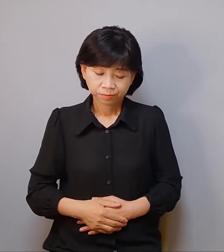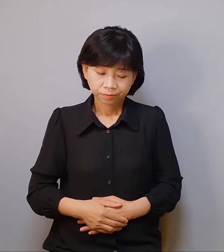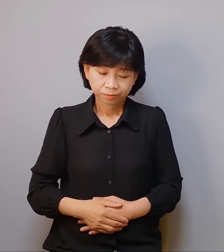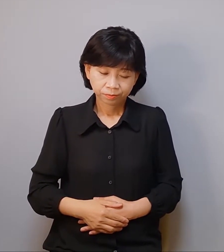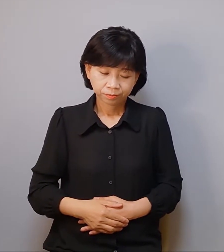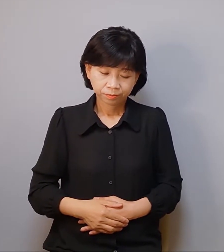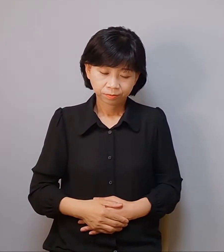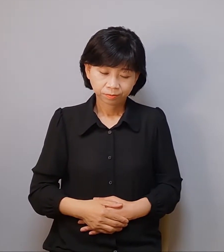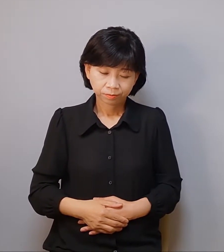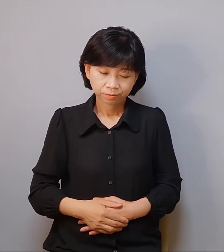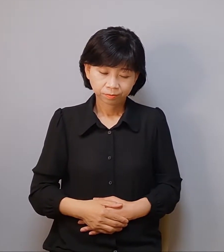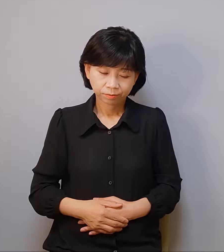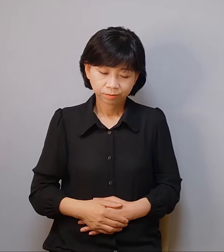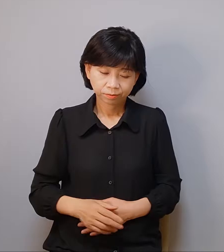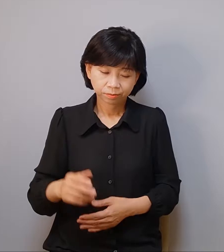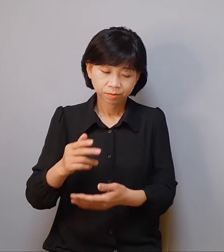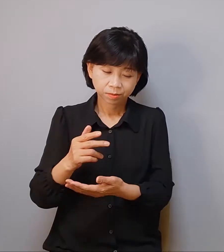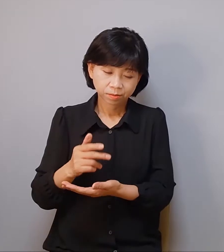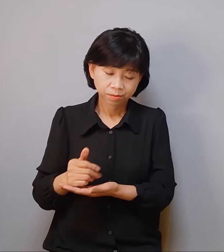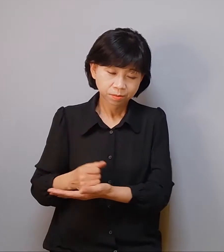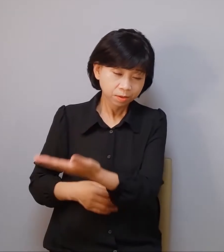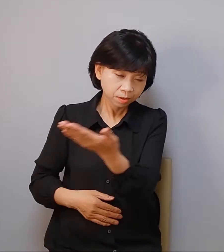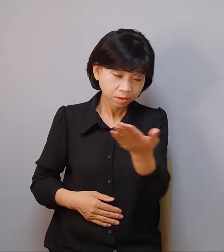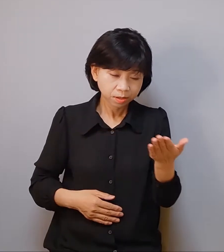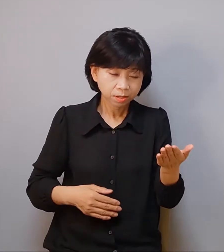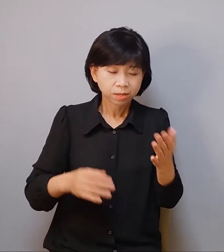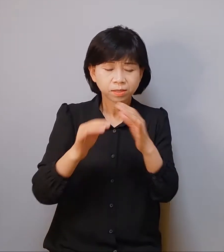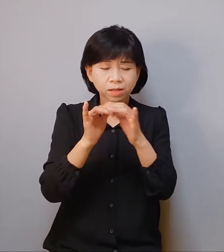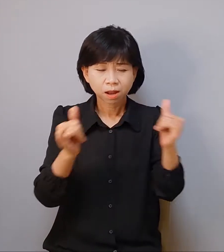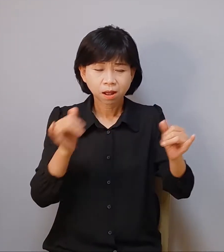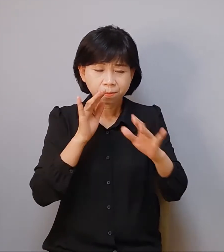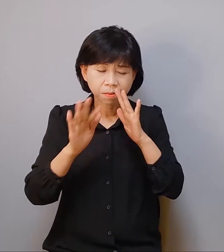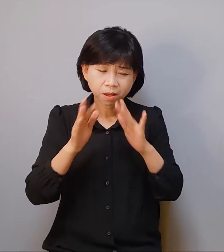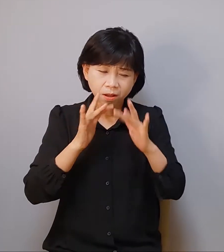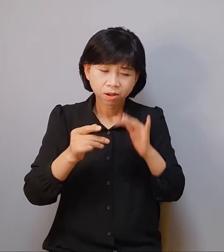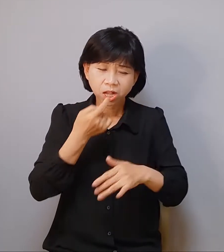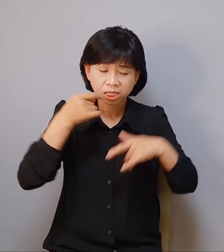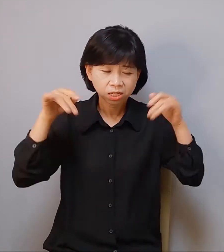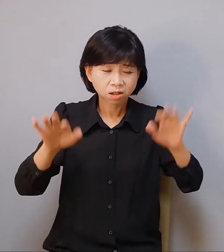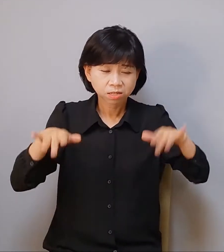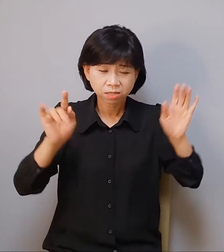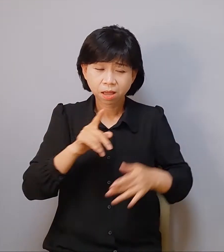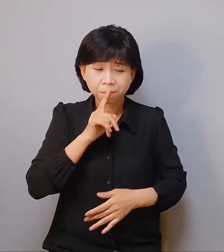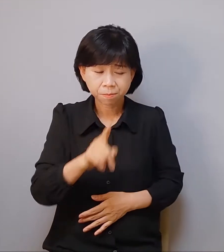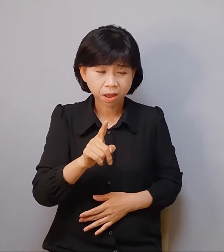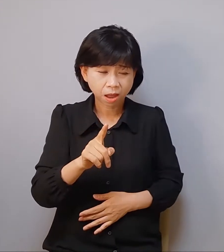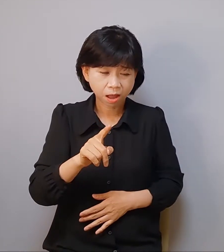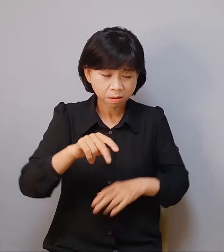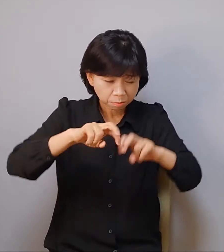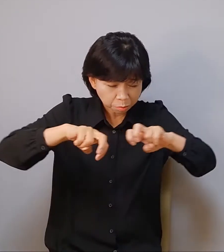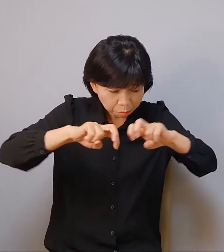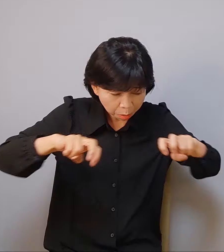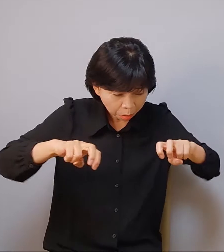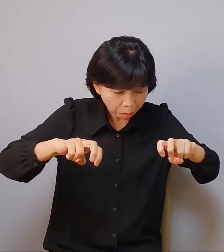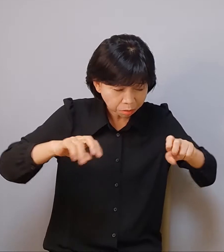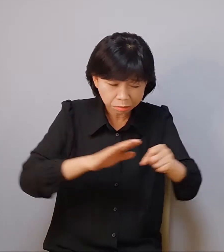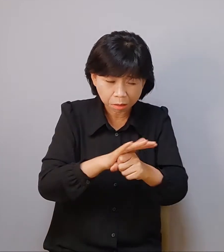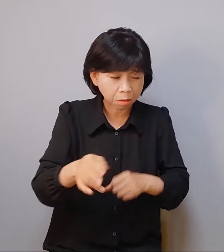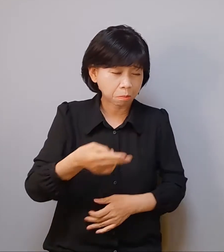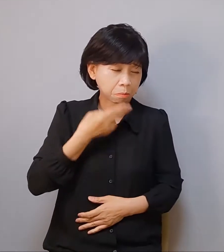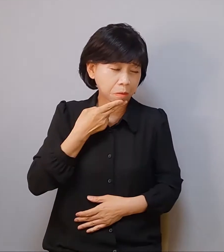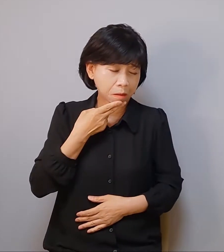내가 사람의 방언과 천사의 말을 할지라도 사랑이 없으면 소리나는 구리와